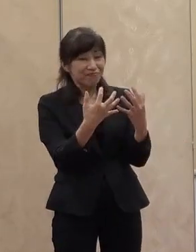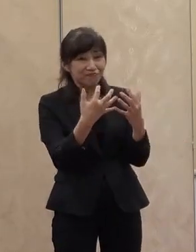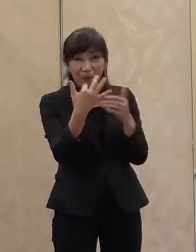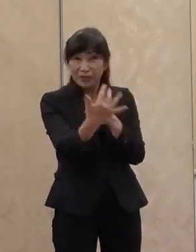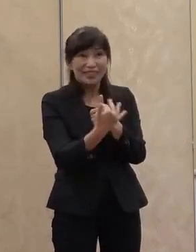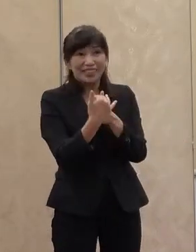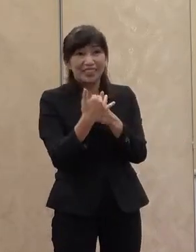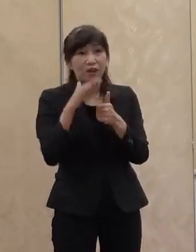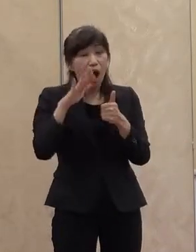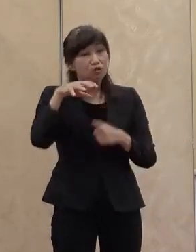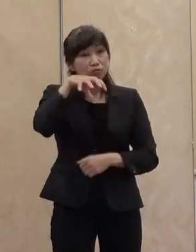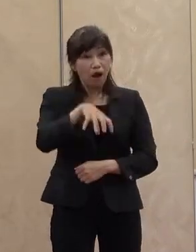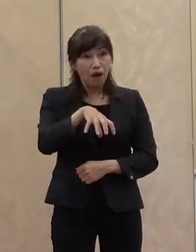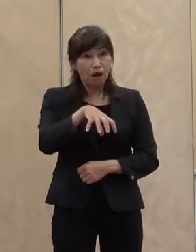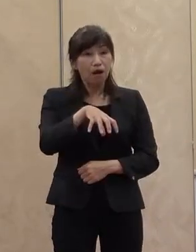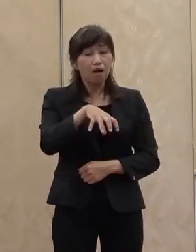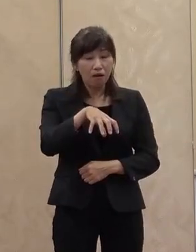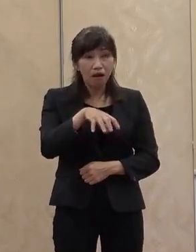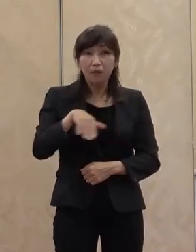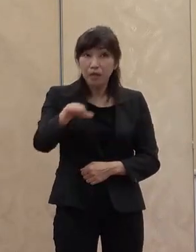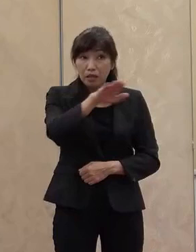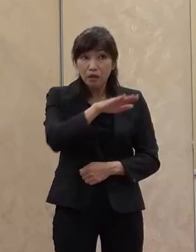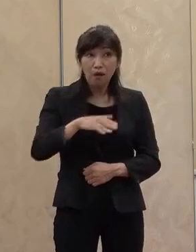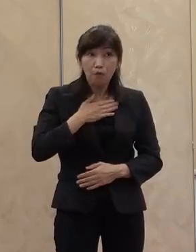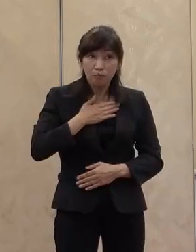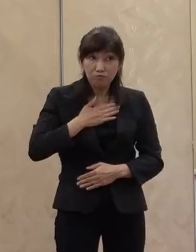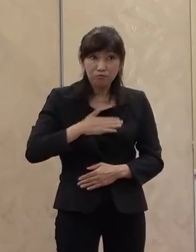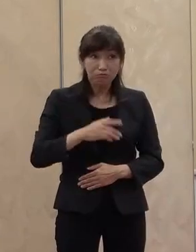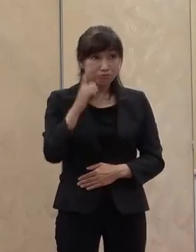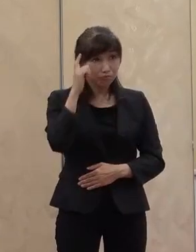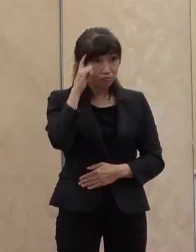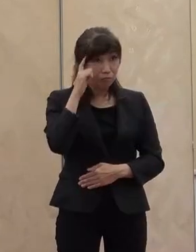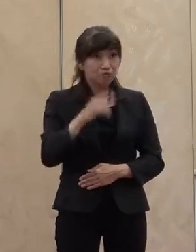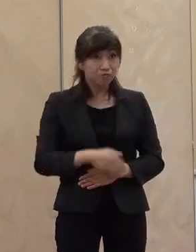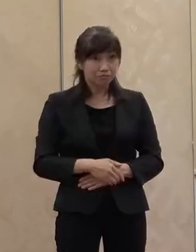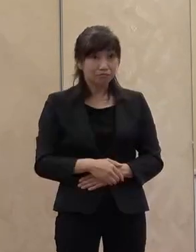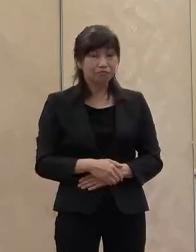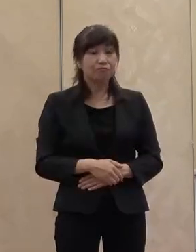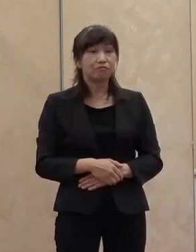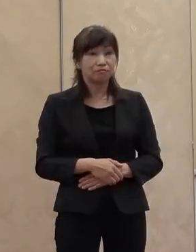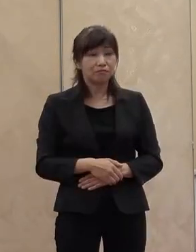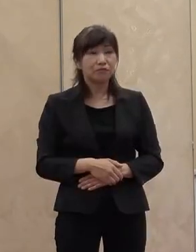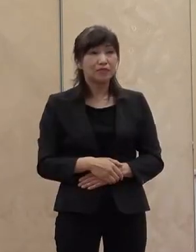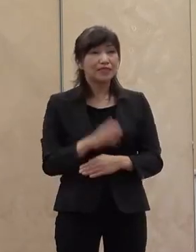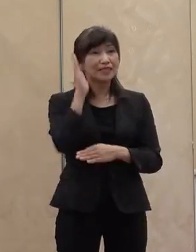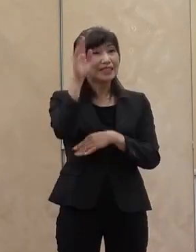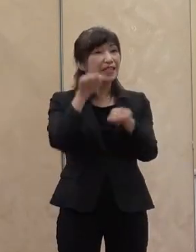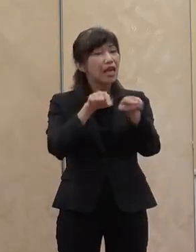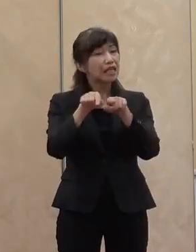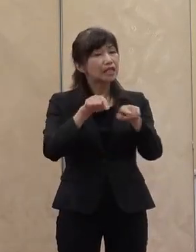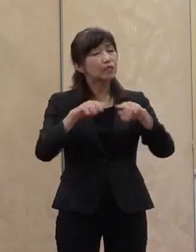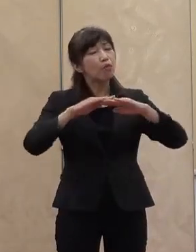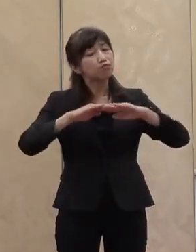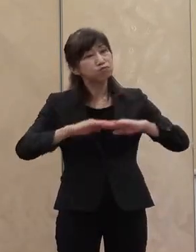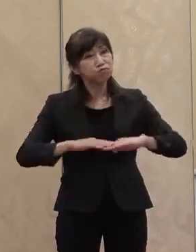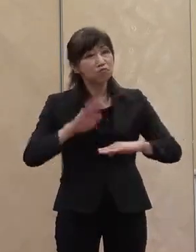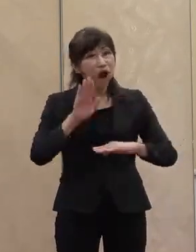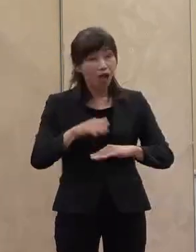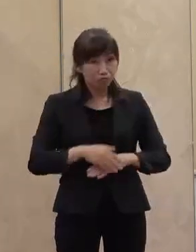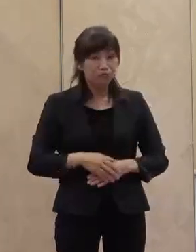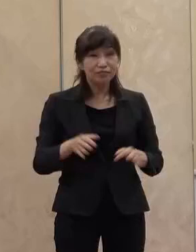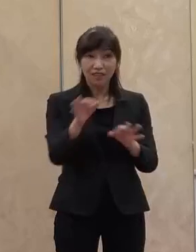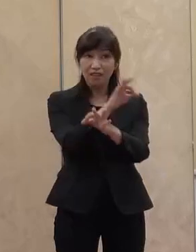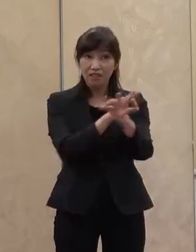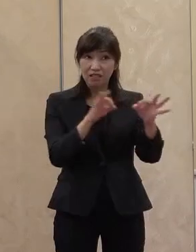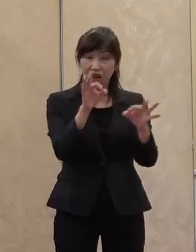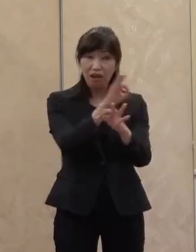通りだと思います。それに加えて、政治の安定性、それから経済